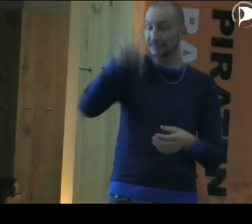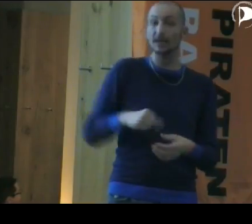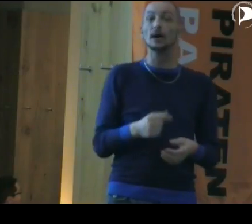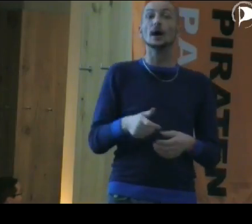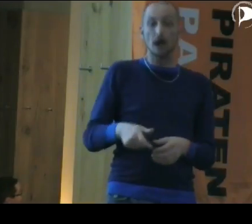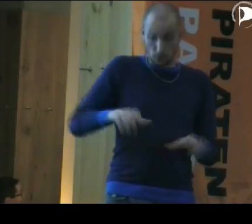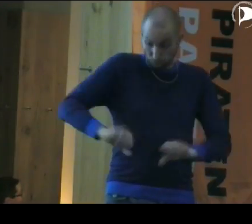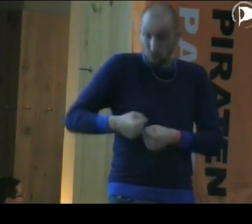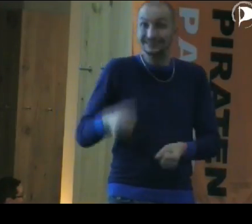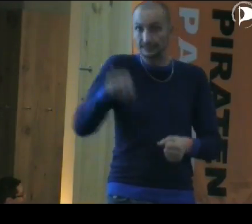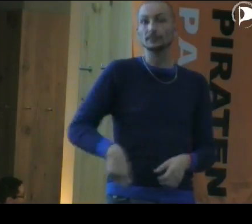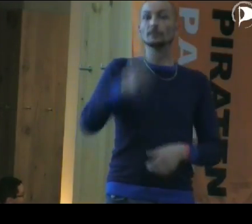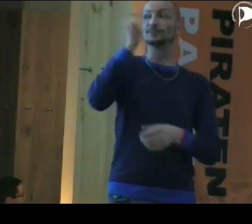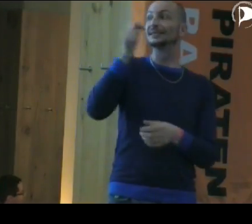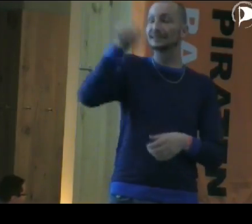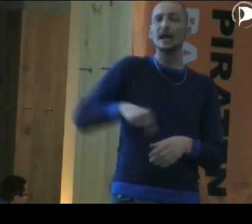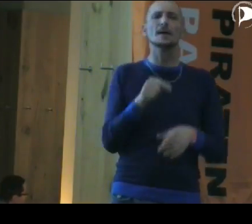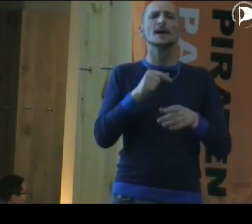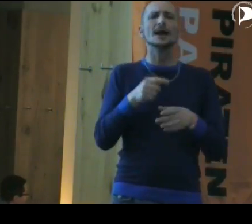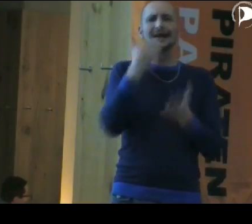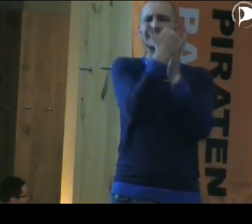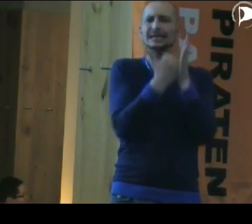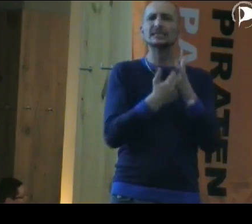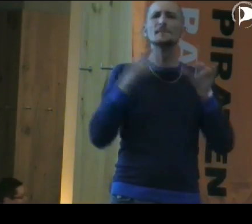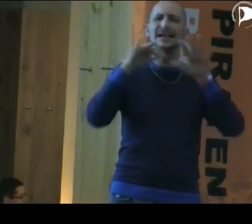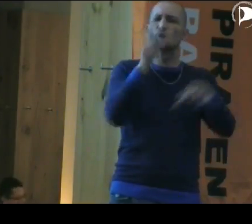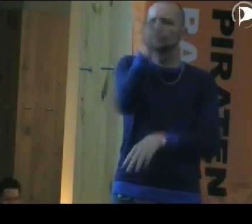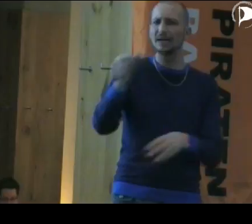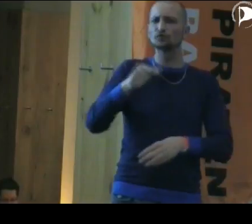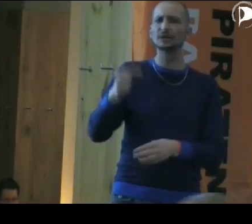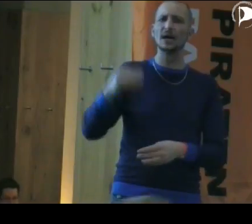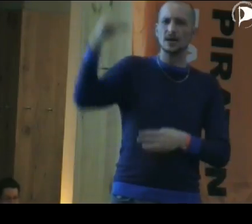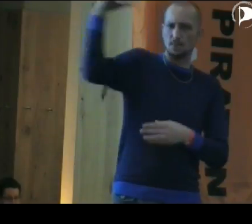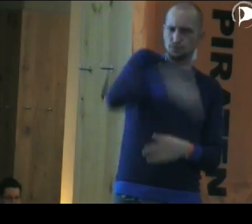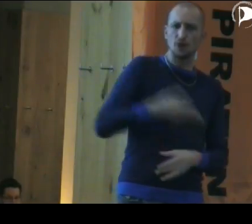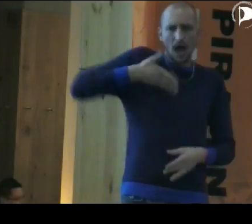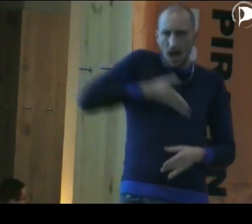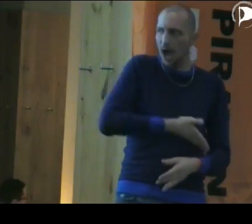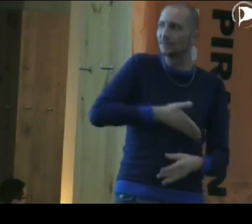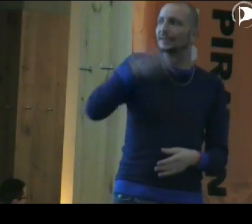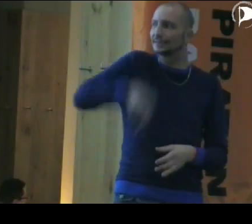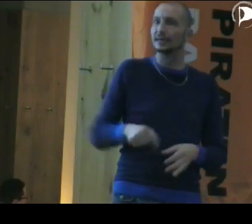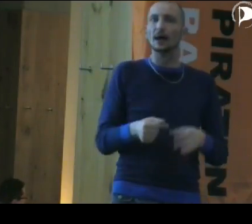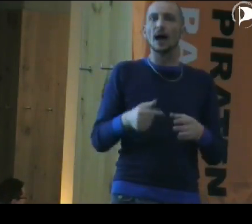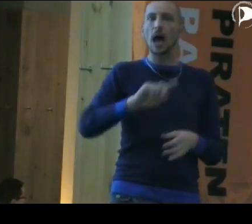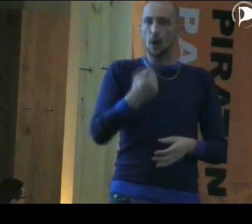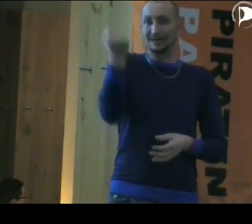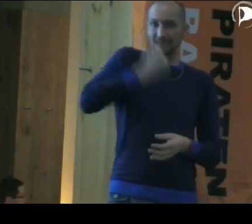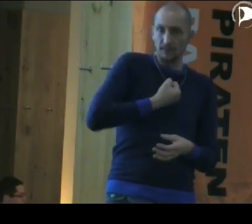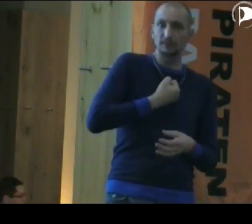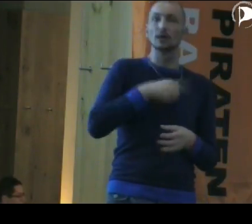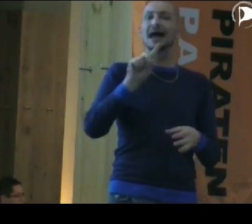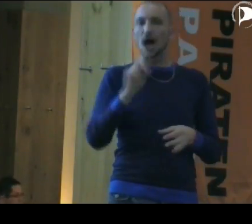diese gesetze für menschen die armut in verzweifelten und die zerstörung wird auch